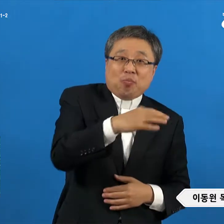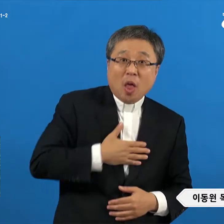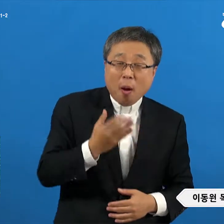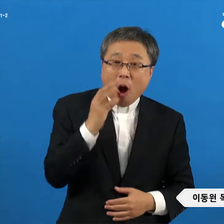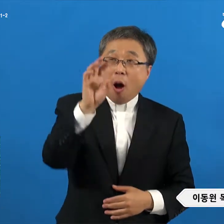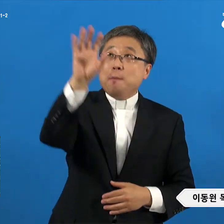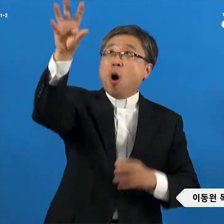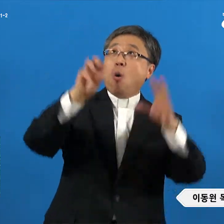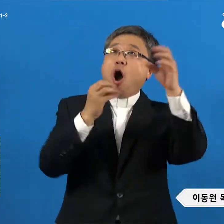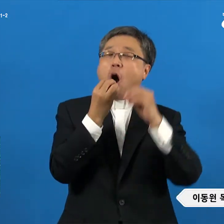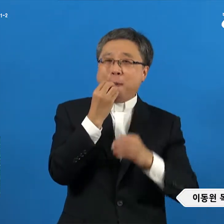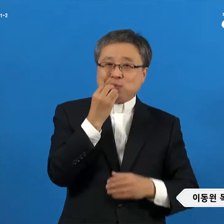짐승처럼 생존해 온 것입니다.